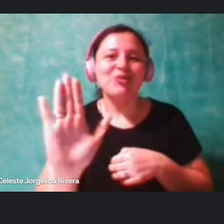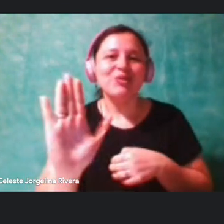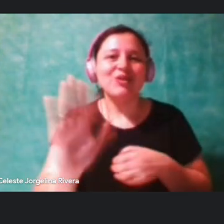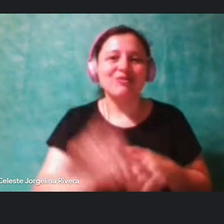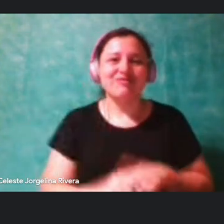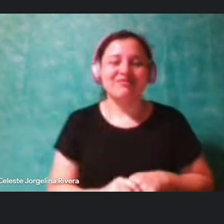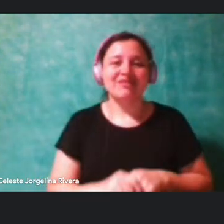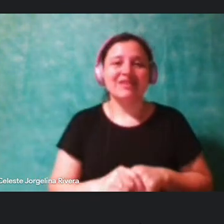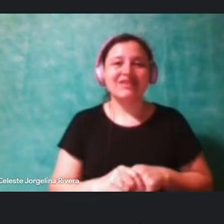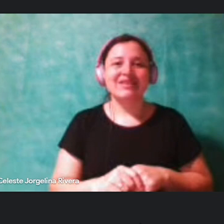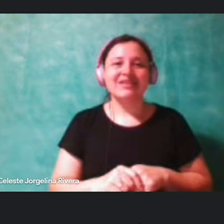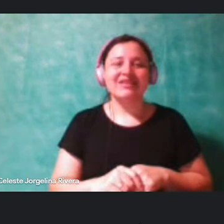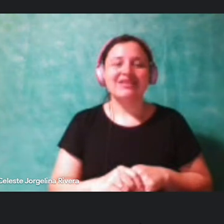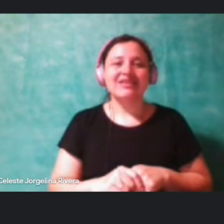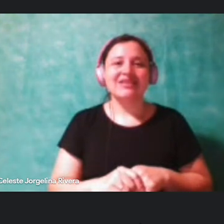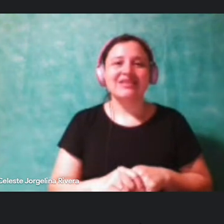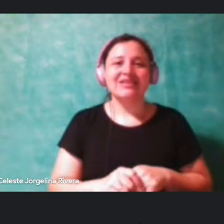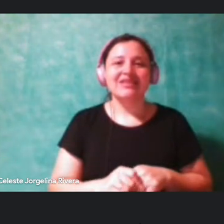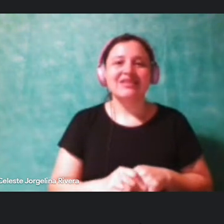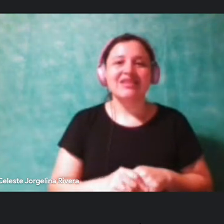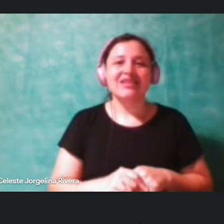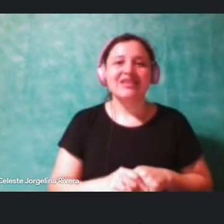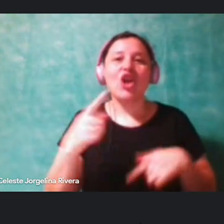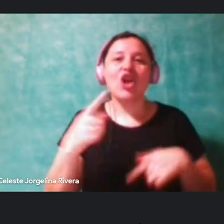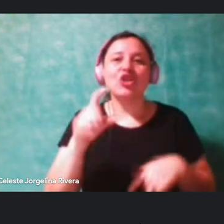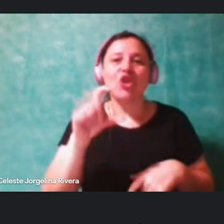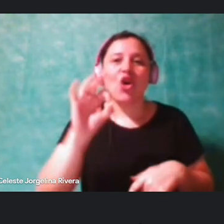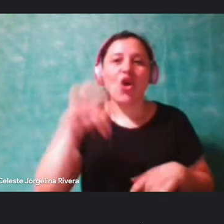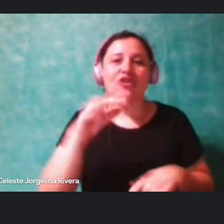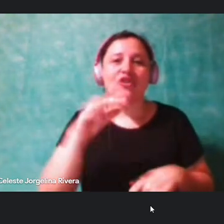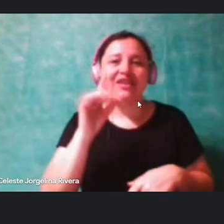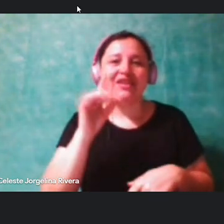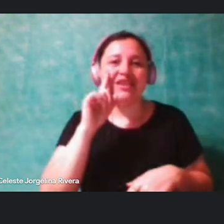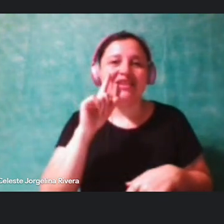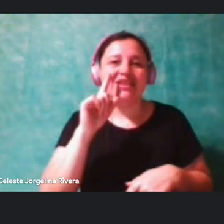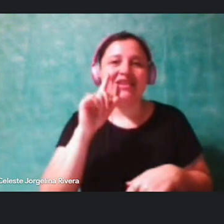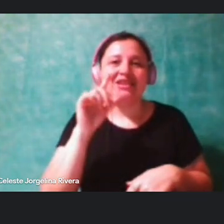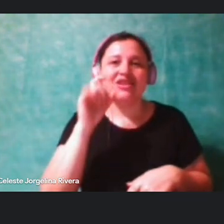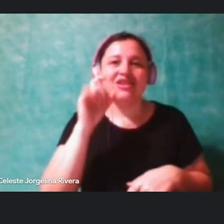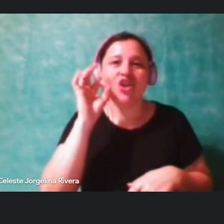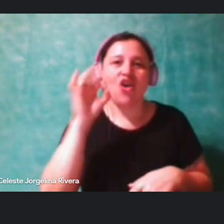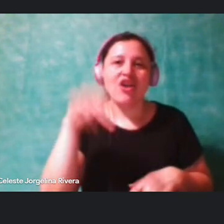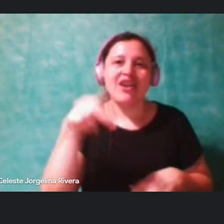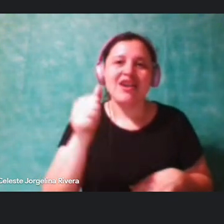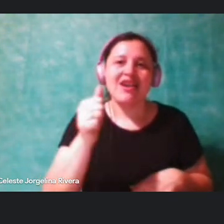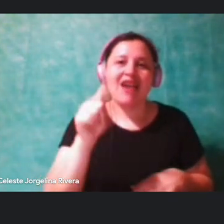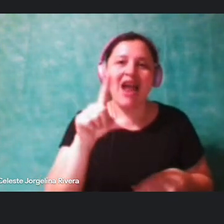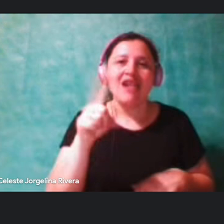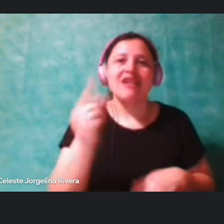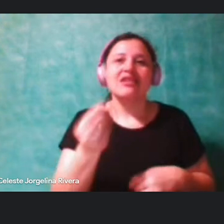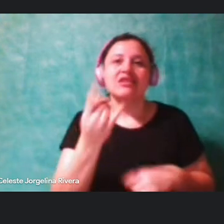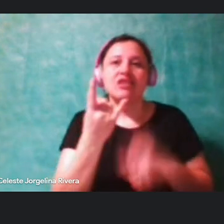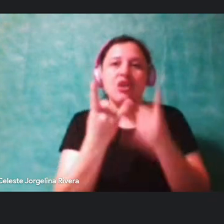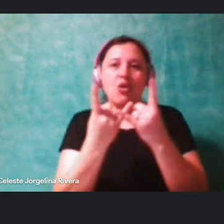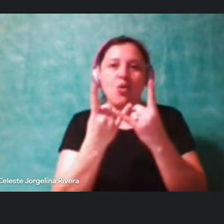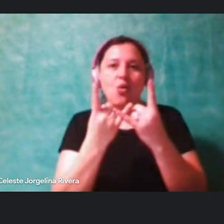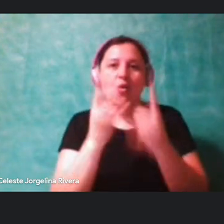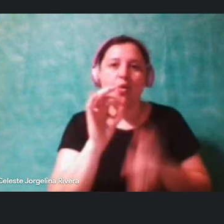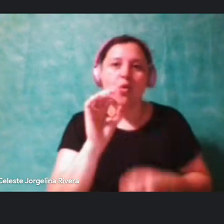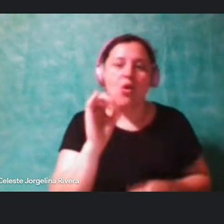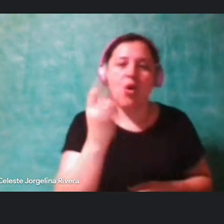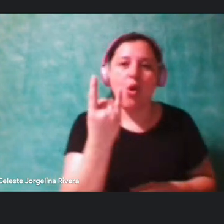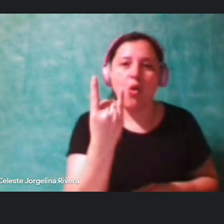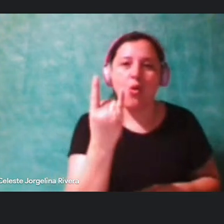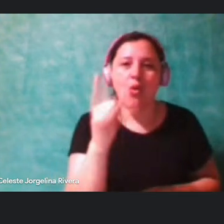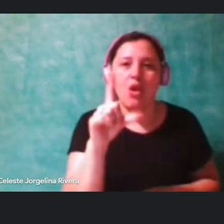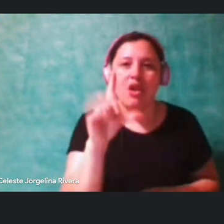Would. Will, Would. Muy would. bien. ¿Sí? Entonces, entre los verbos modales, los que